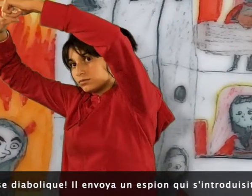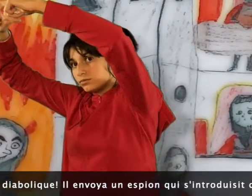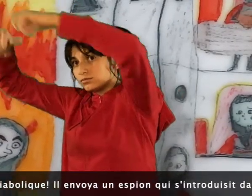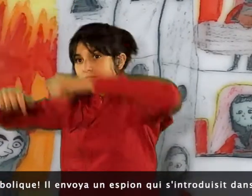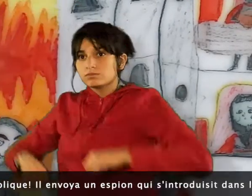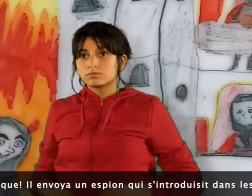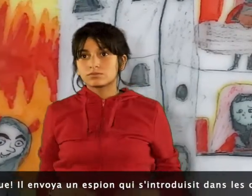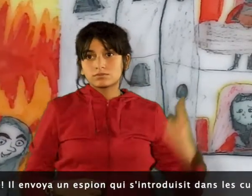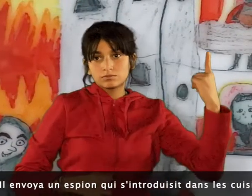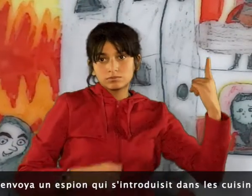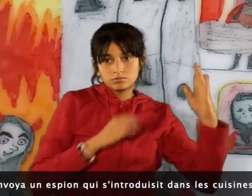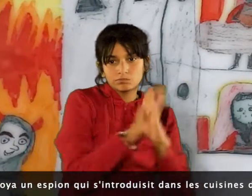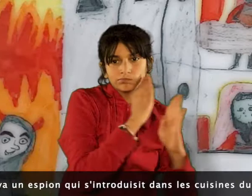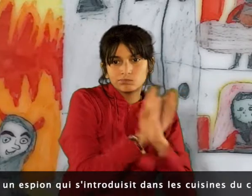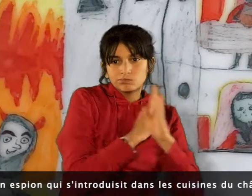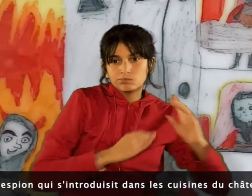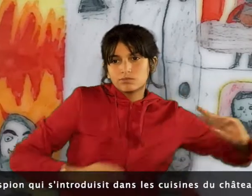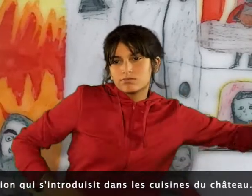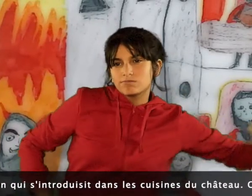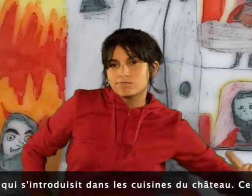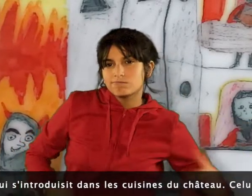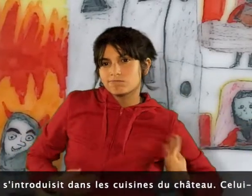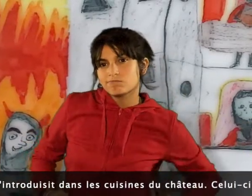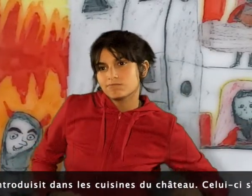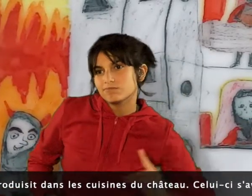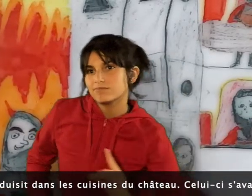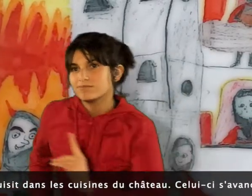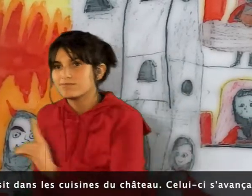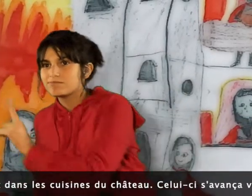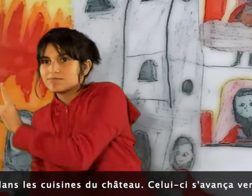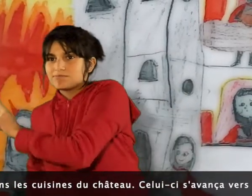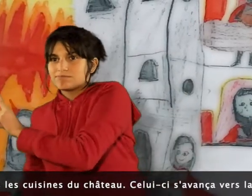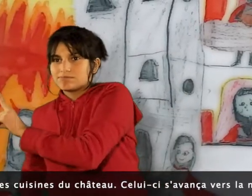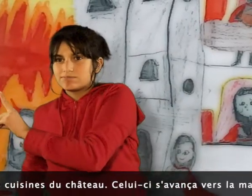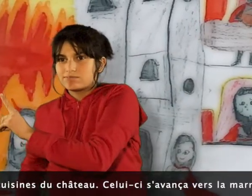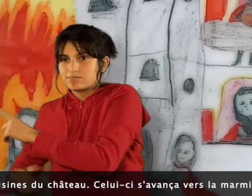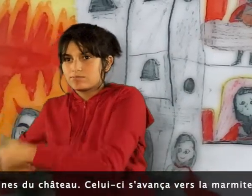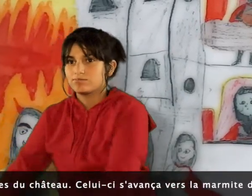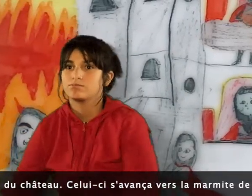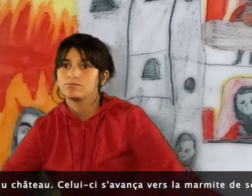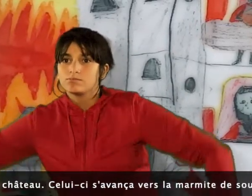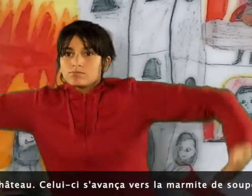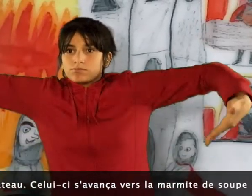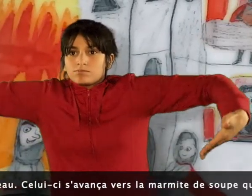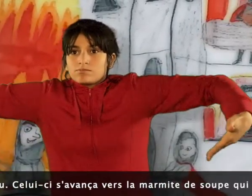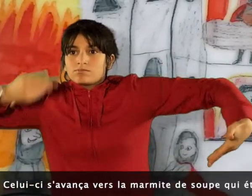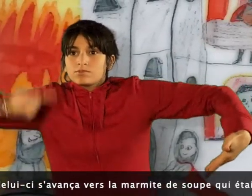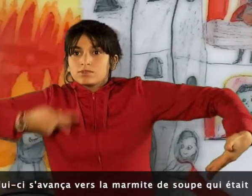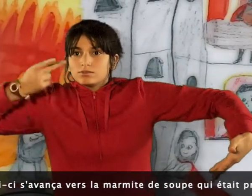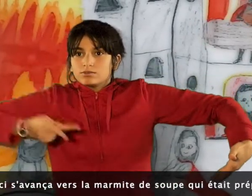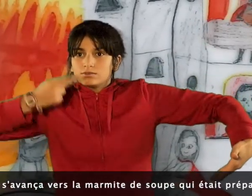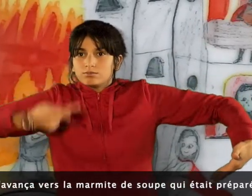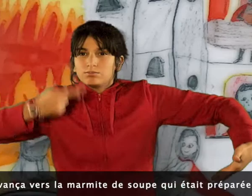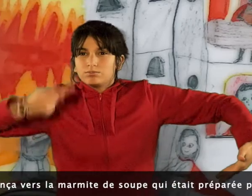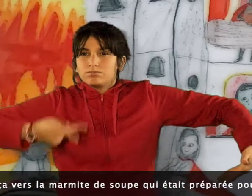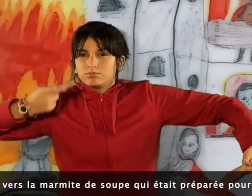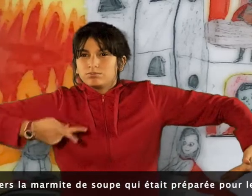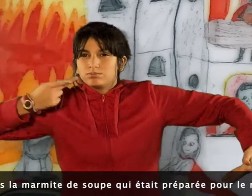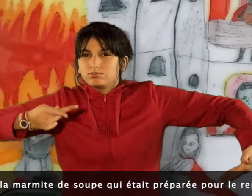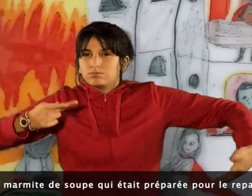ruse diabolique. Il envoya un espion qui s'introduisit dans les cuisines du château. Celui-ci s'avança vers la marmite de